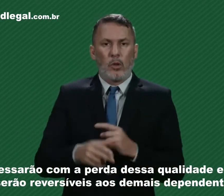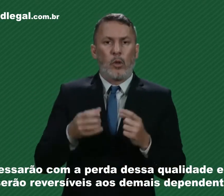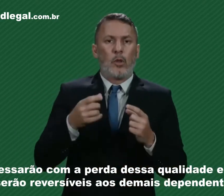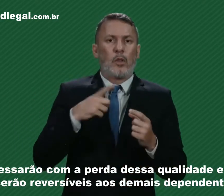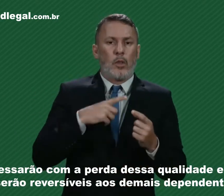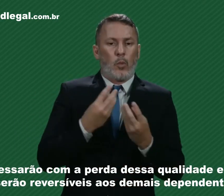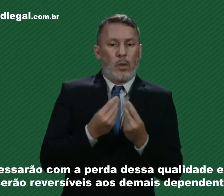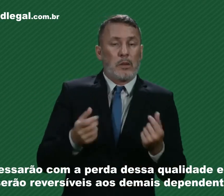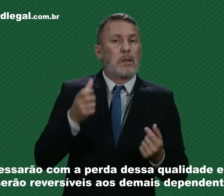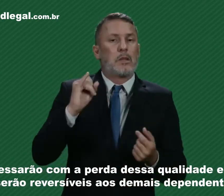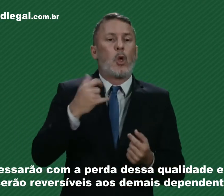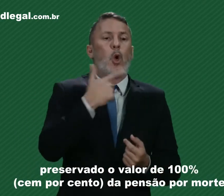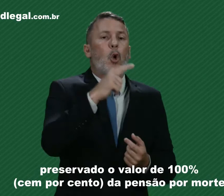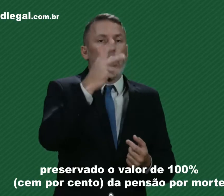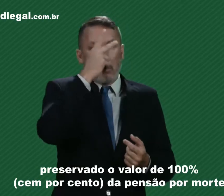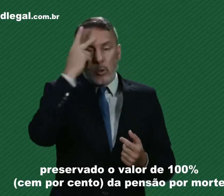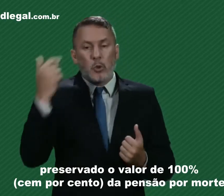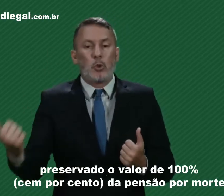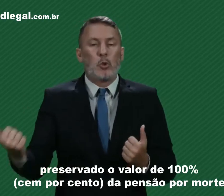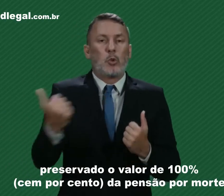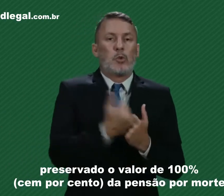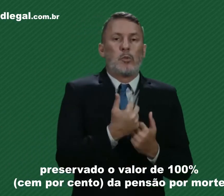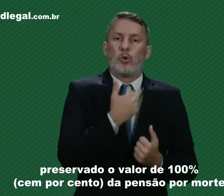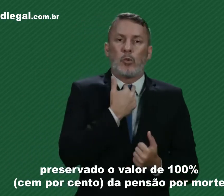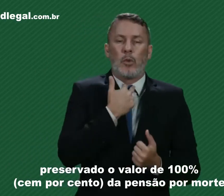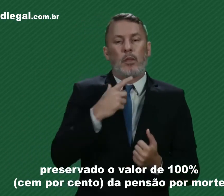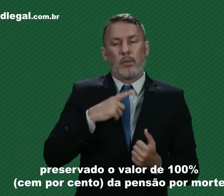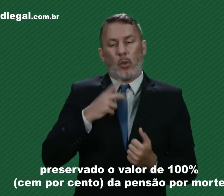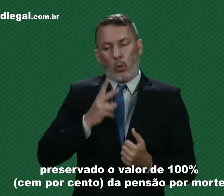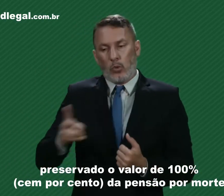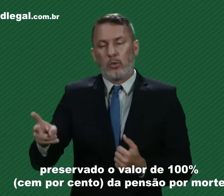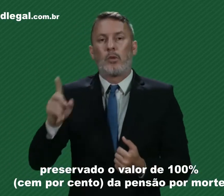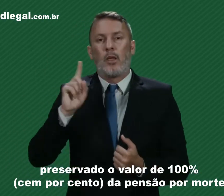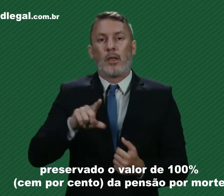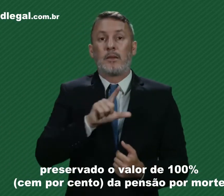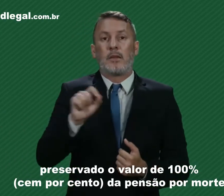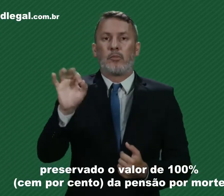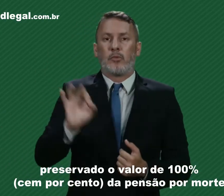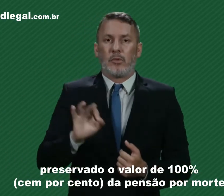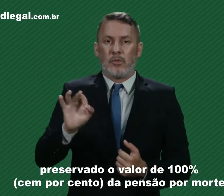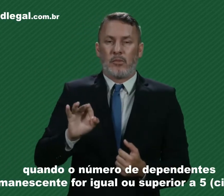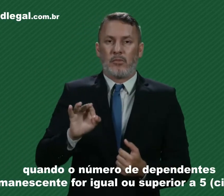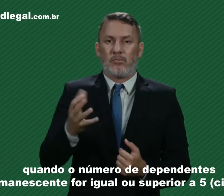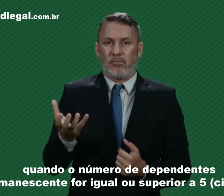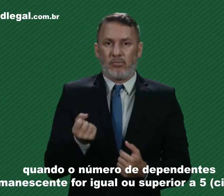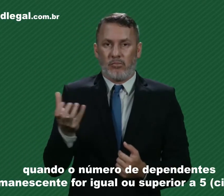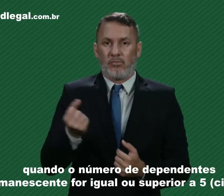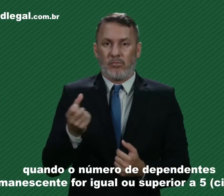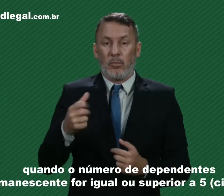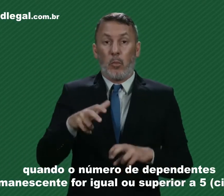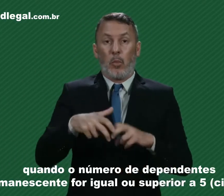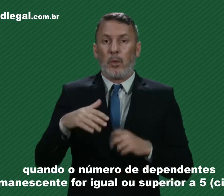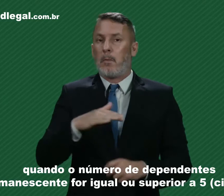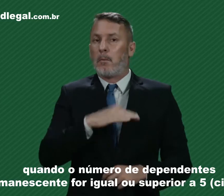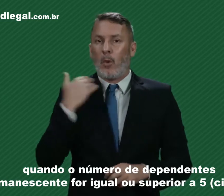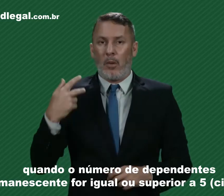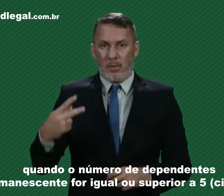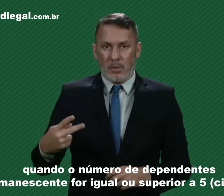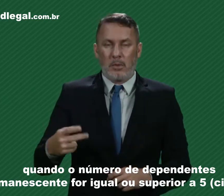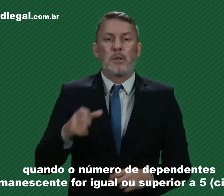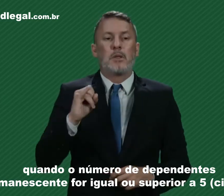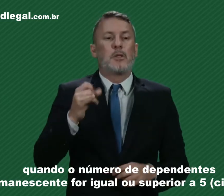reversíveis aos demais dependentes, preservado o valor de 100% da pensão por morte quando o número de